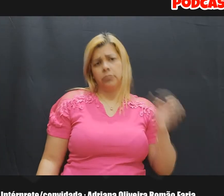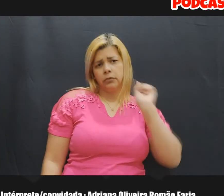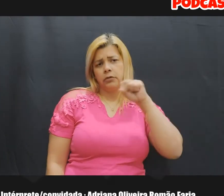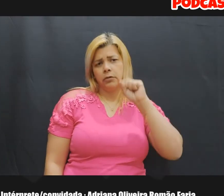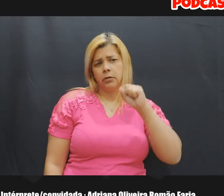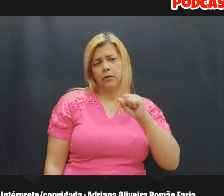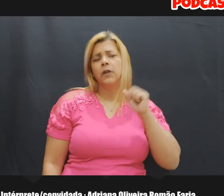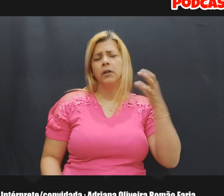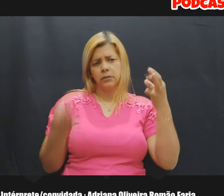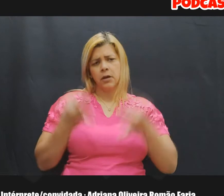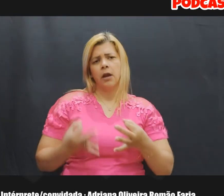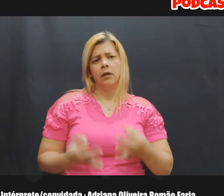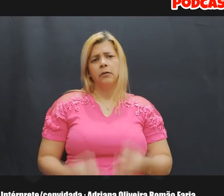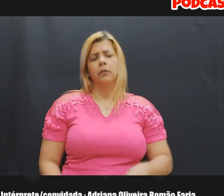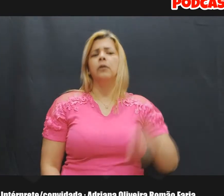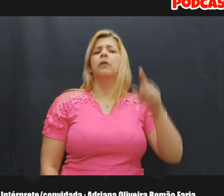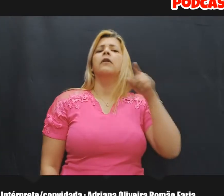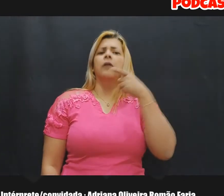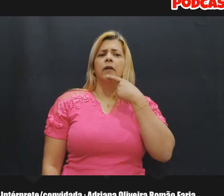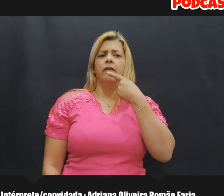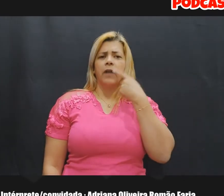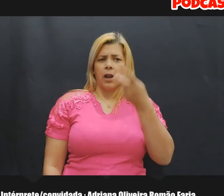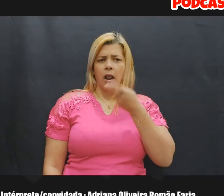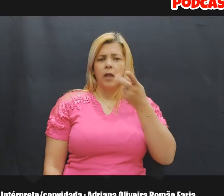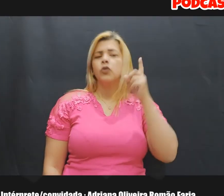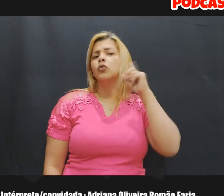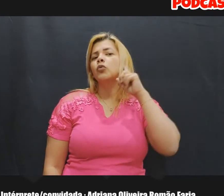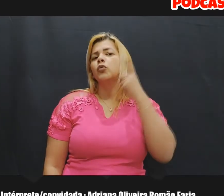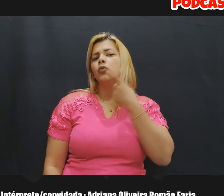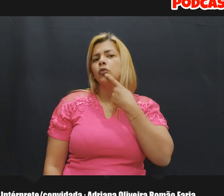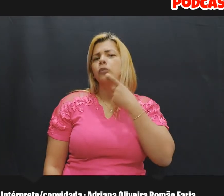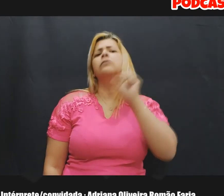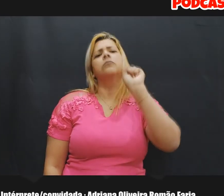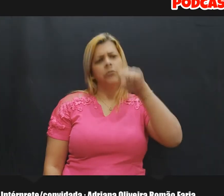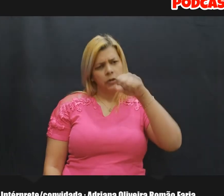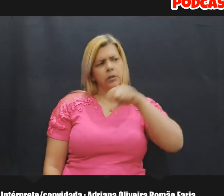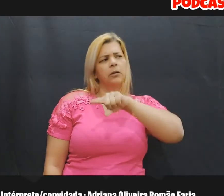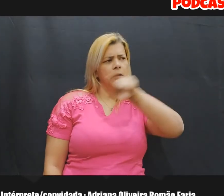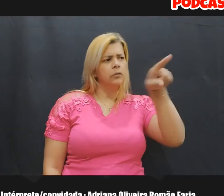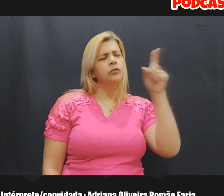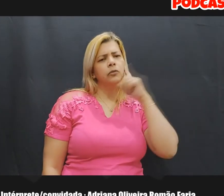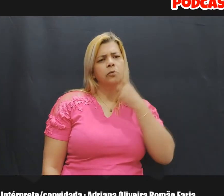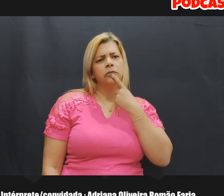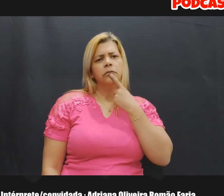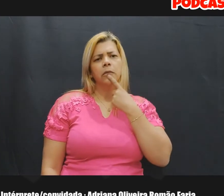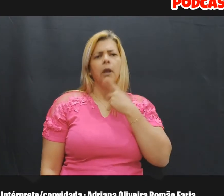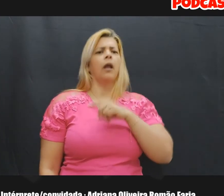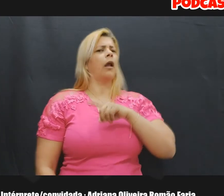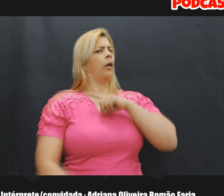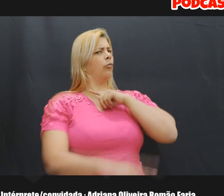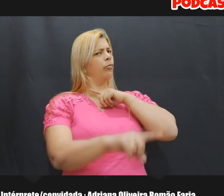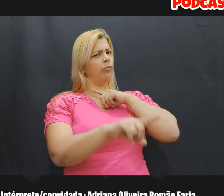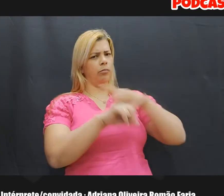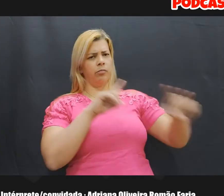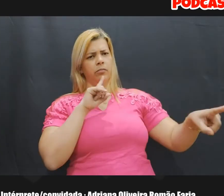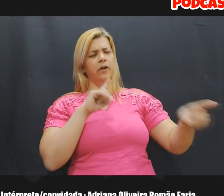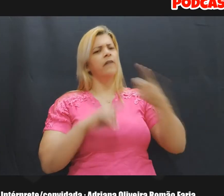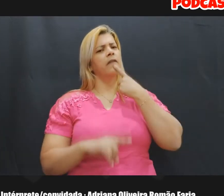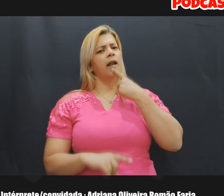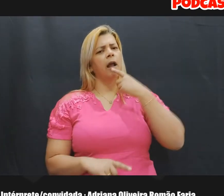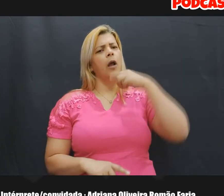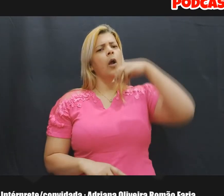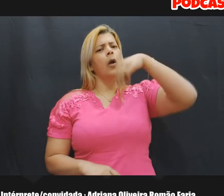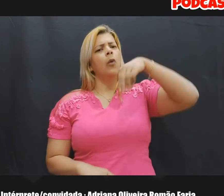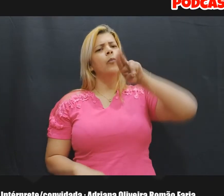auditivos. É correto você falar surdo, porque eles são surdos. O que não é correto é você